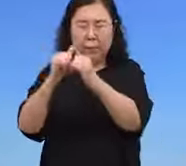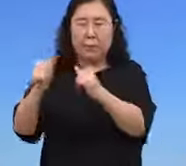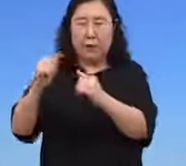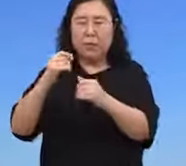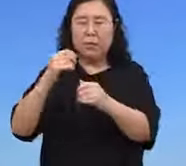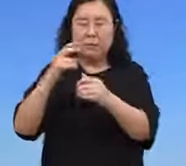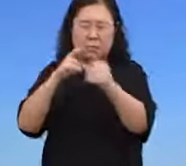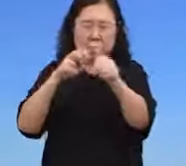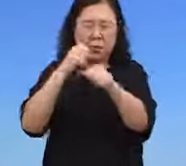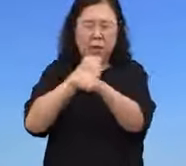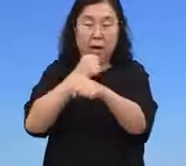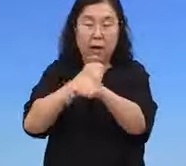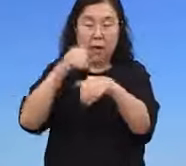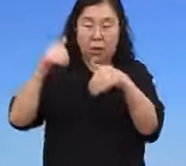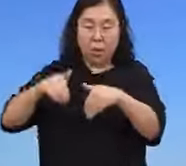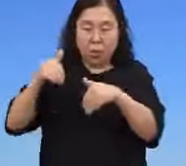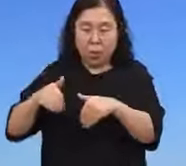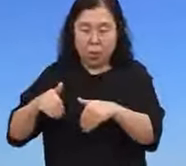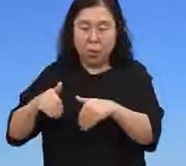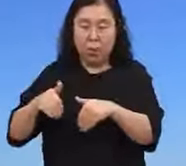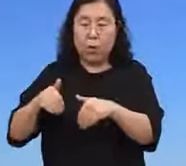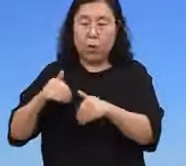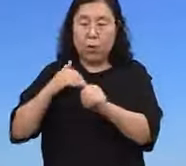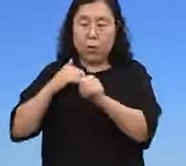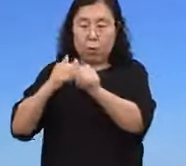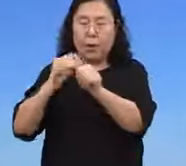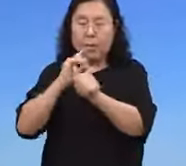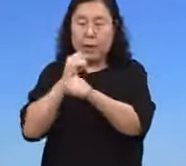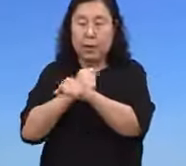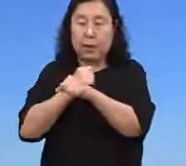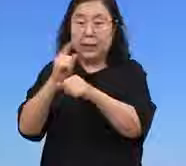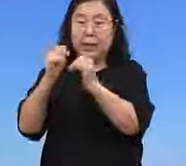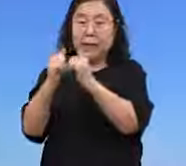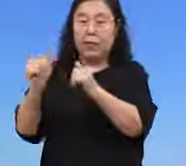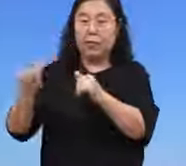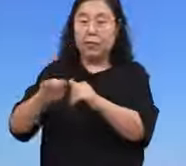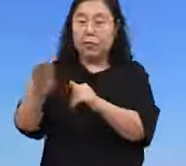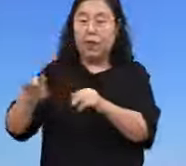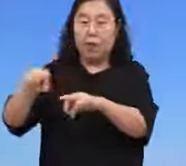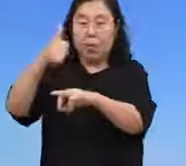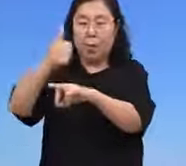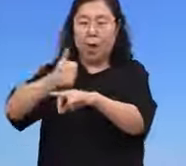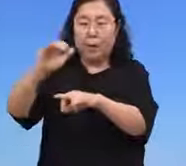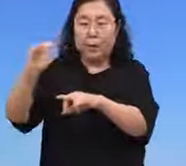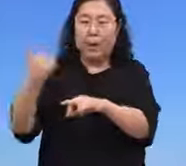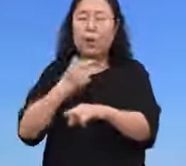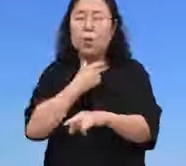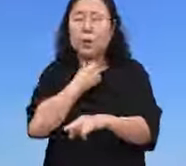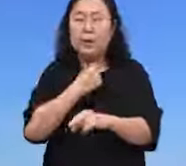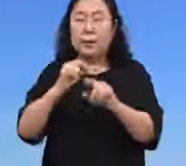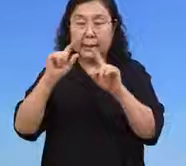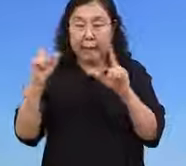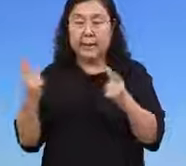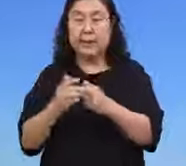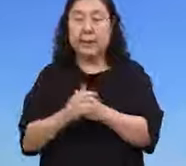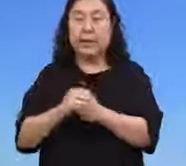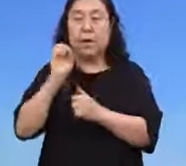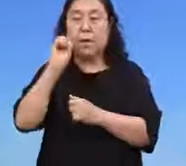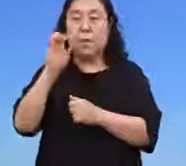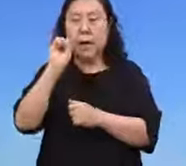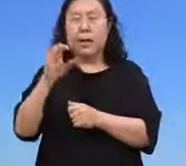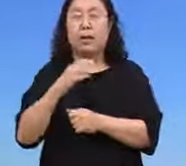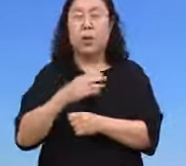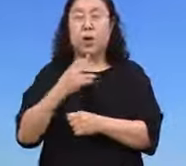그를 미워하여 사자를 뒤로 보내어 이르되 우리는 이 사람이 우리의 왕됨을 원하지 아니하나이다